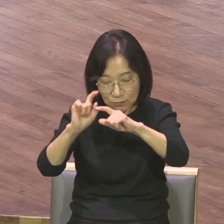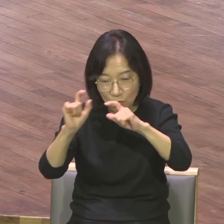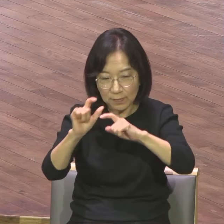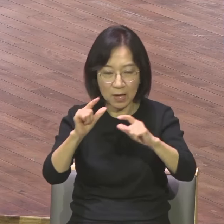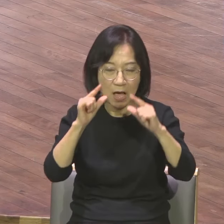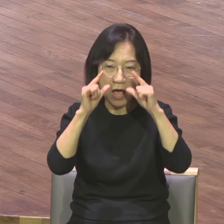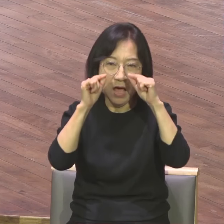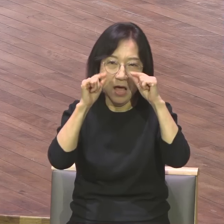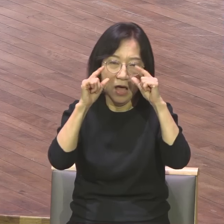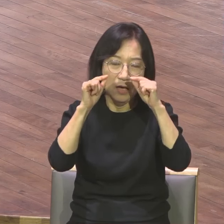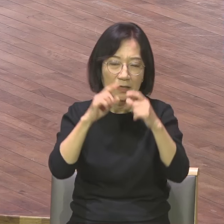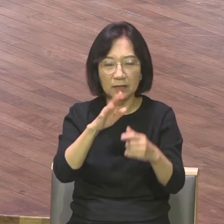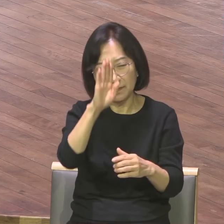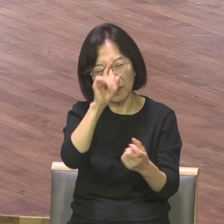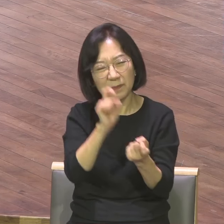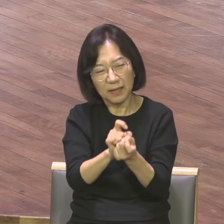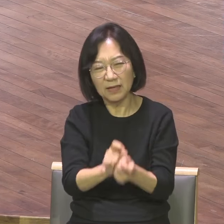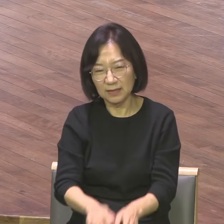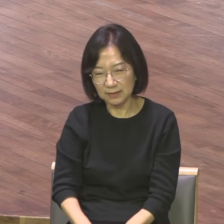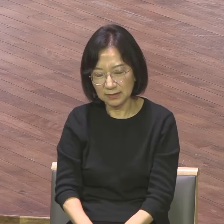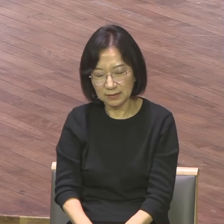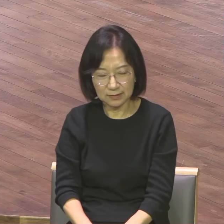하나님은